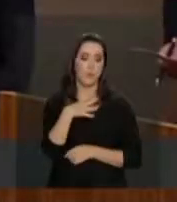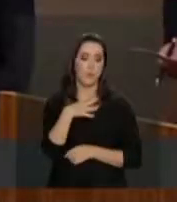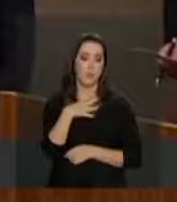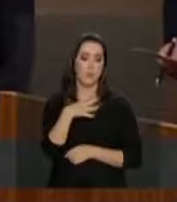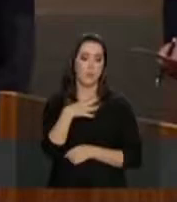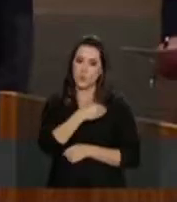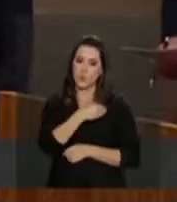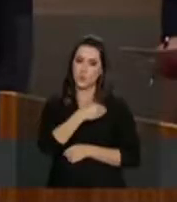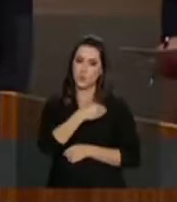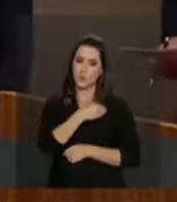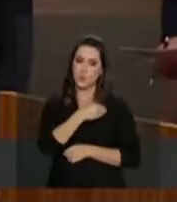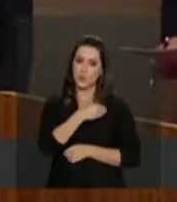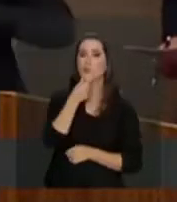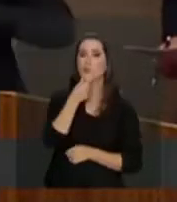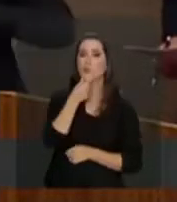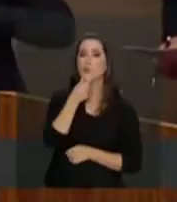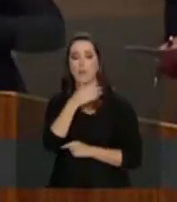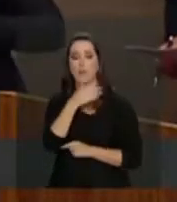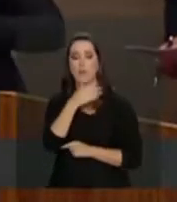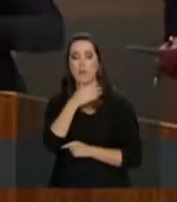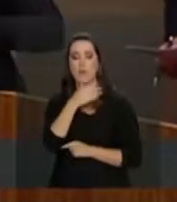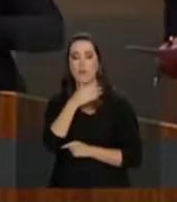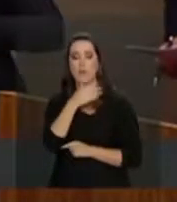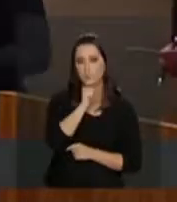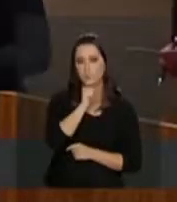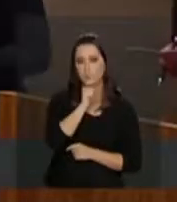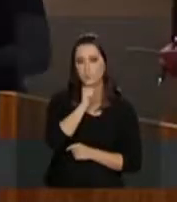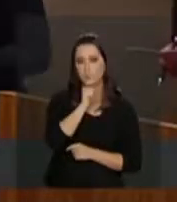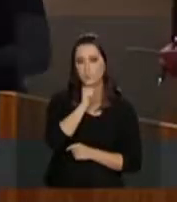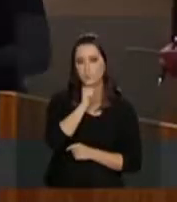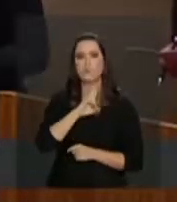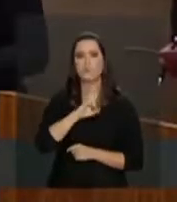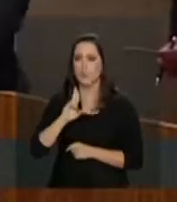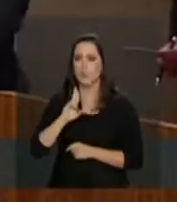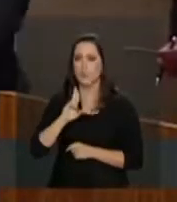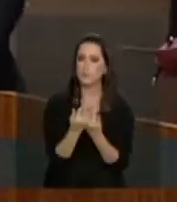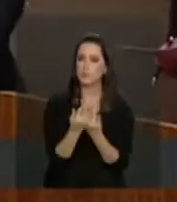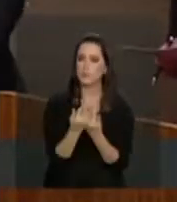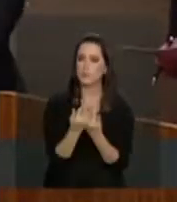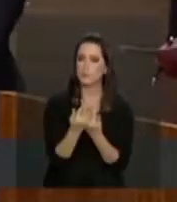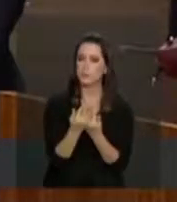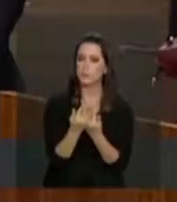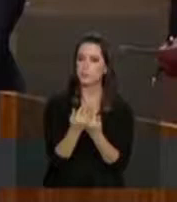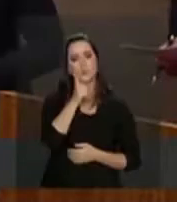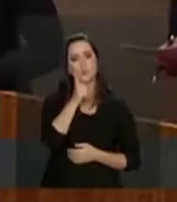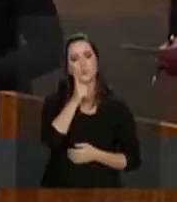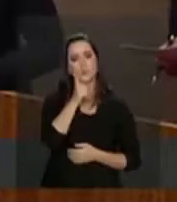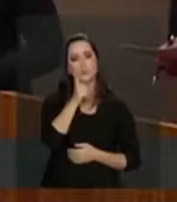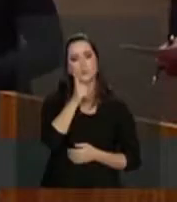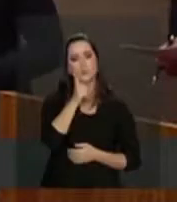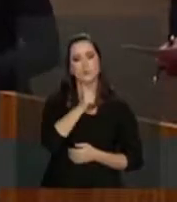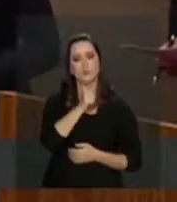que representam toda a família. Senhoras e senhores,